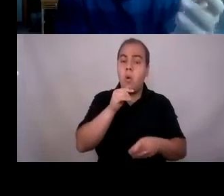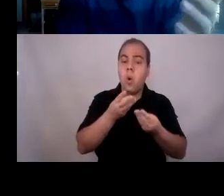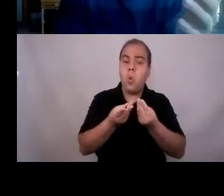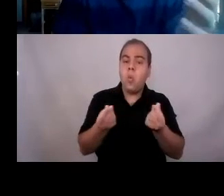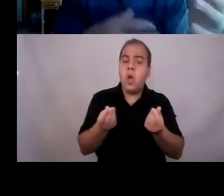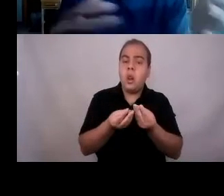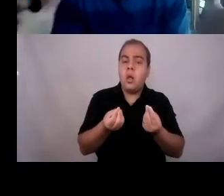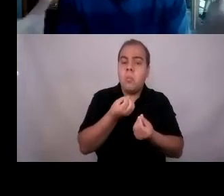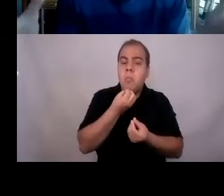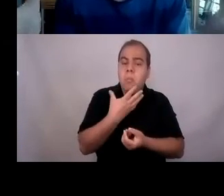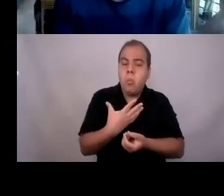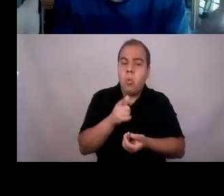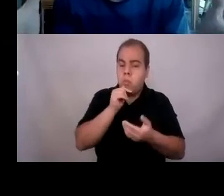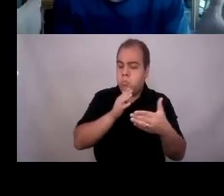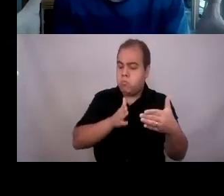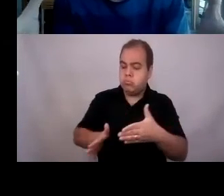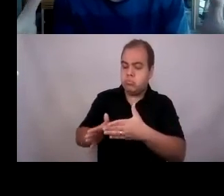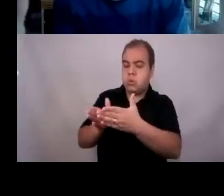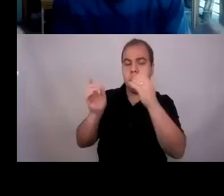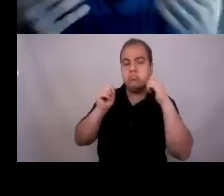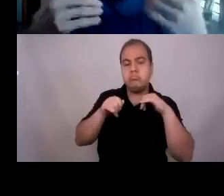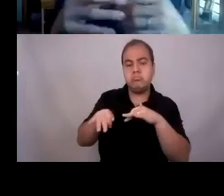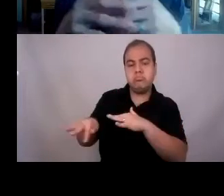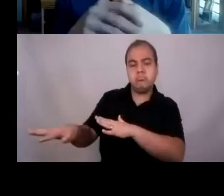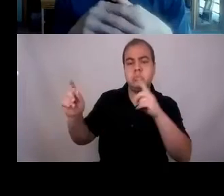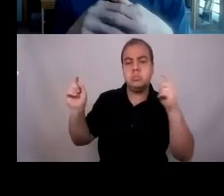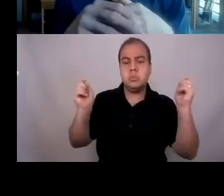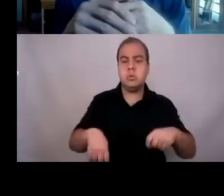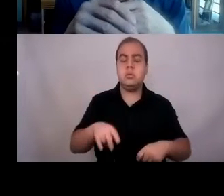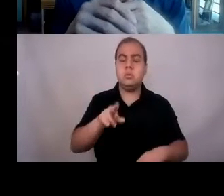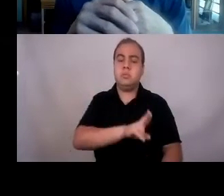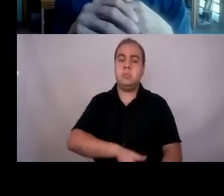rios, de tal forma que eles pudessem usar água de rio para o